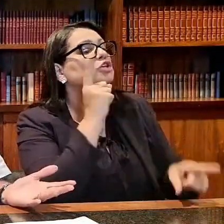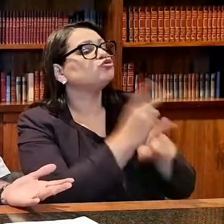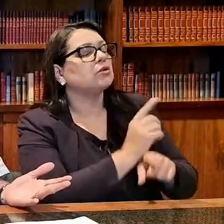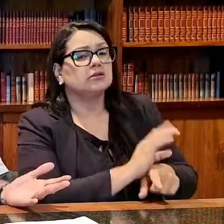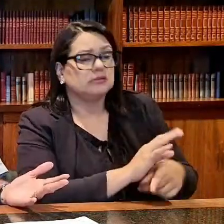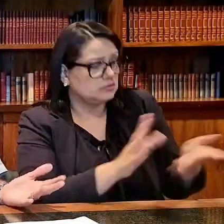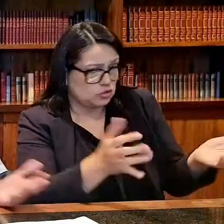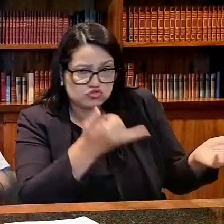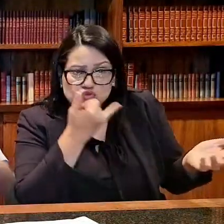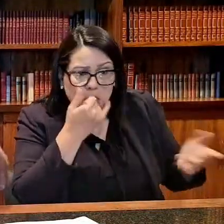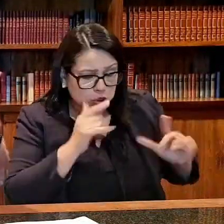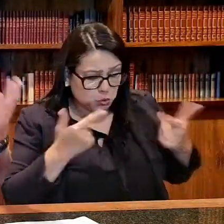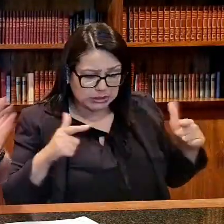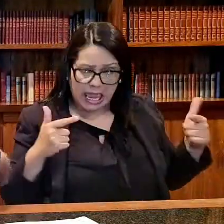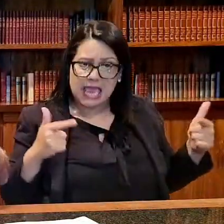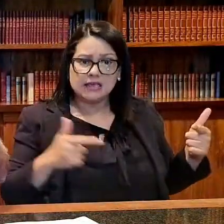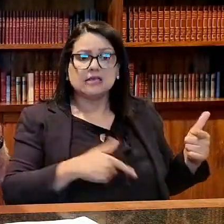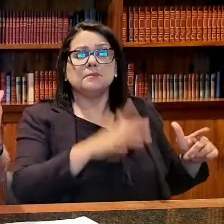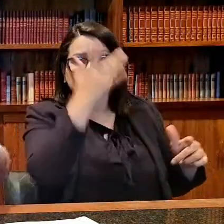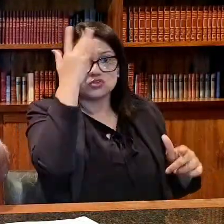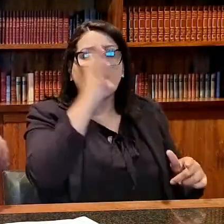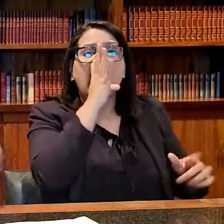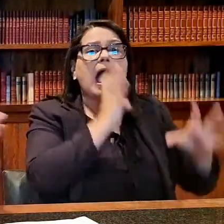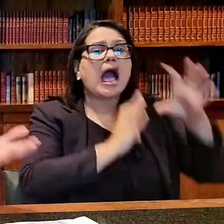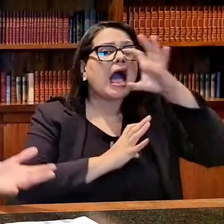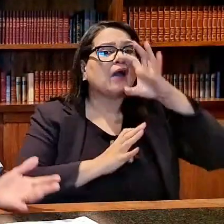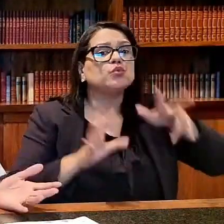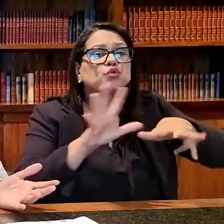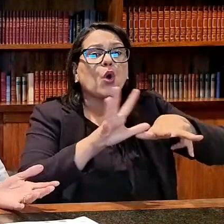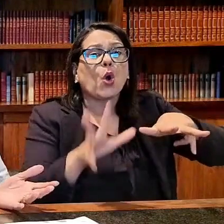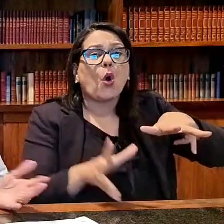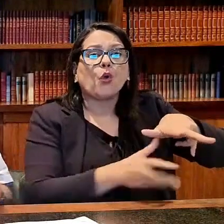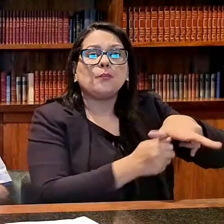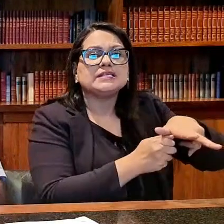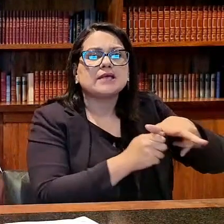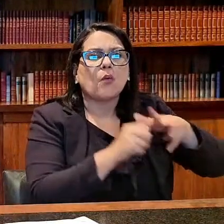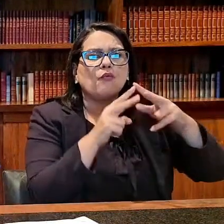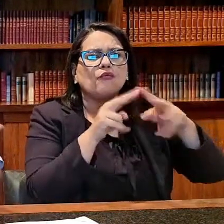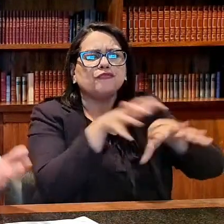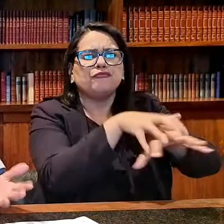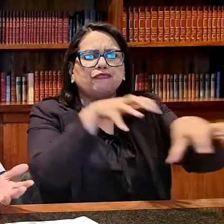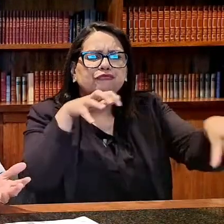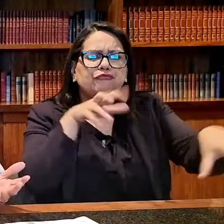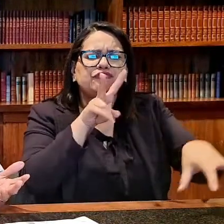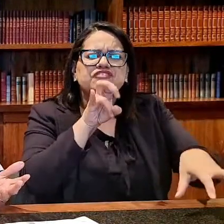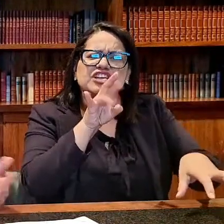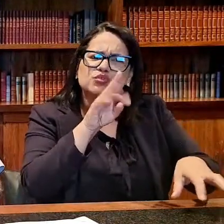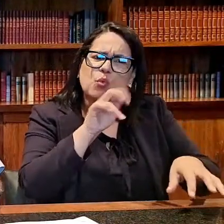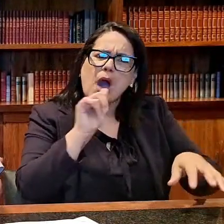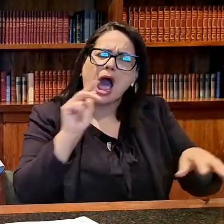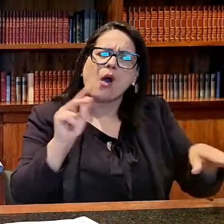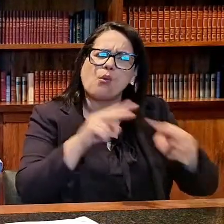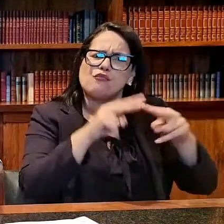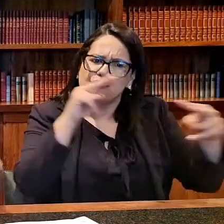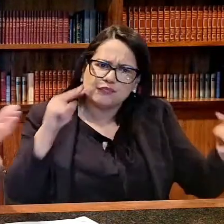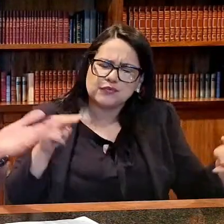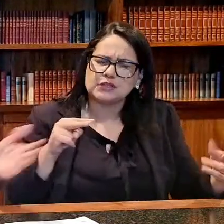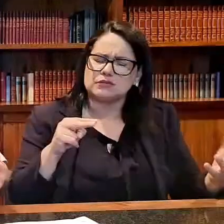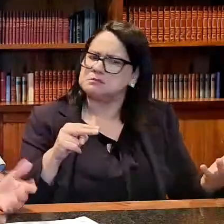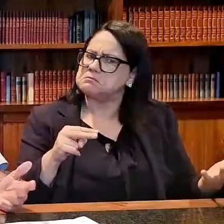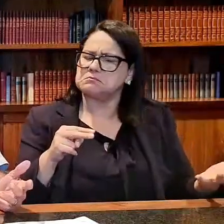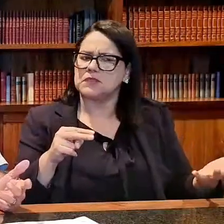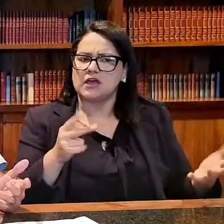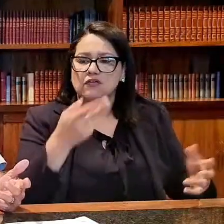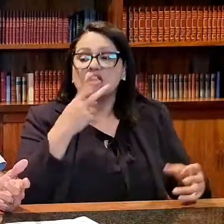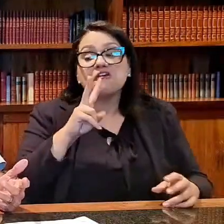procurar à vontade. Me acusaram até de corrupção virtual, né? De cuidar de tudo. Ah, ia